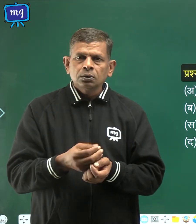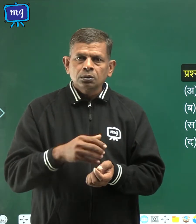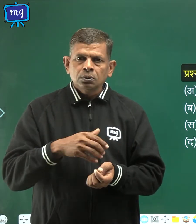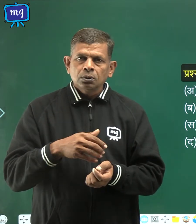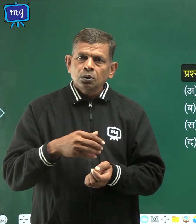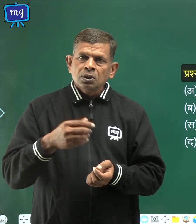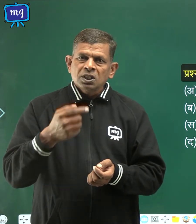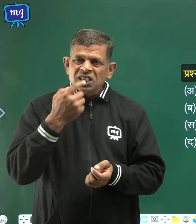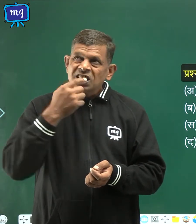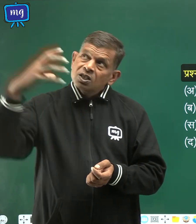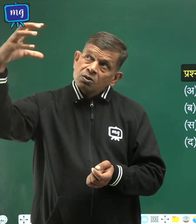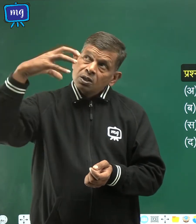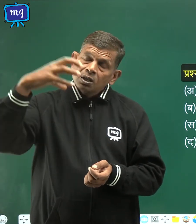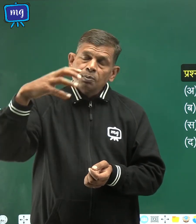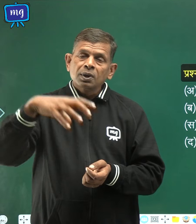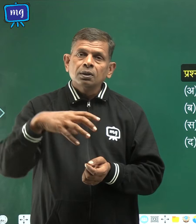सूर्य का प्रकाश,